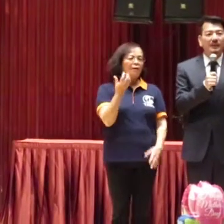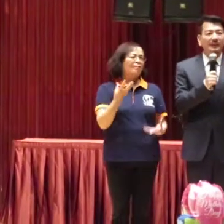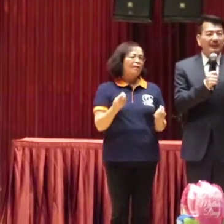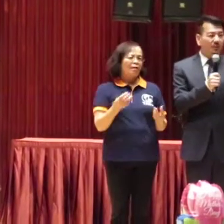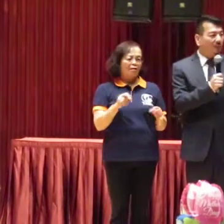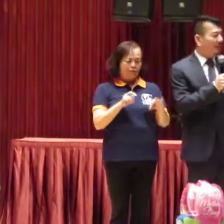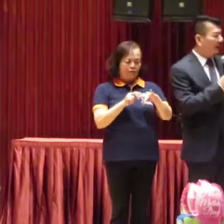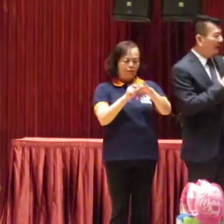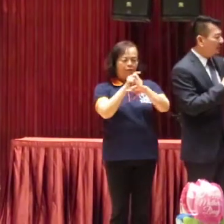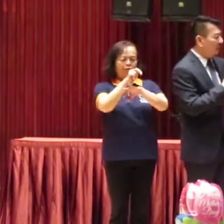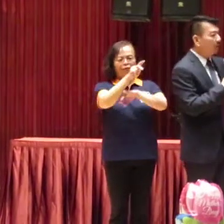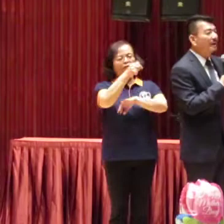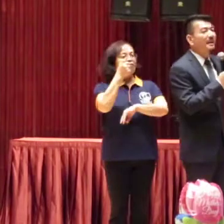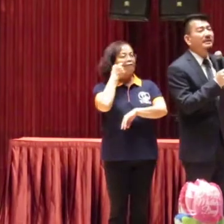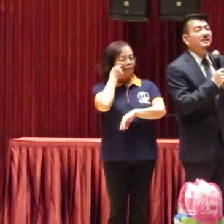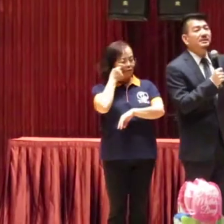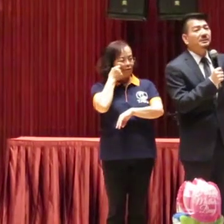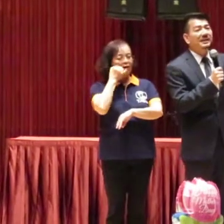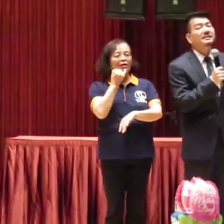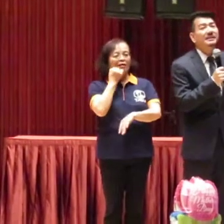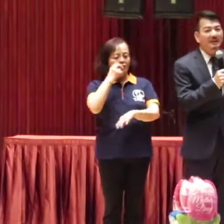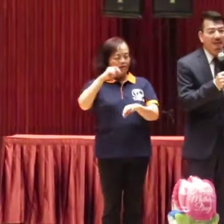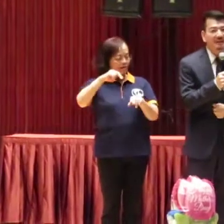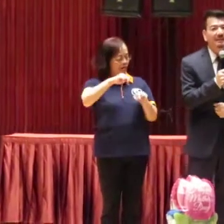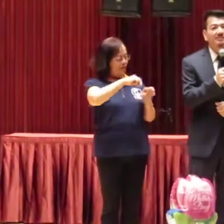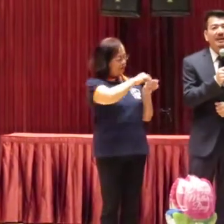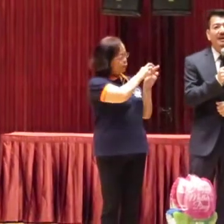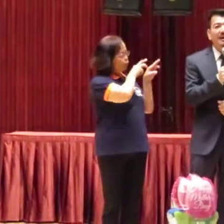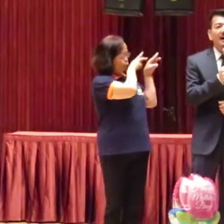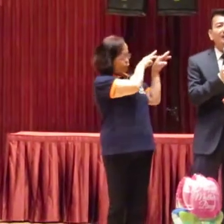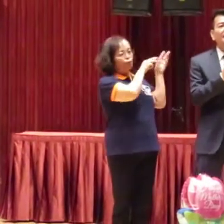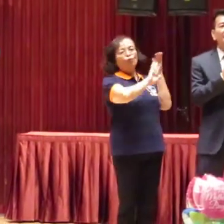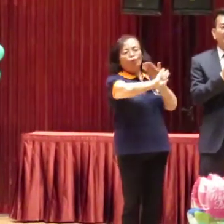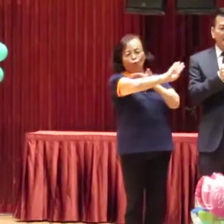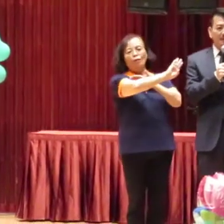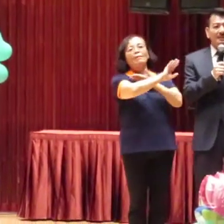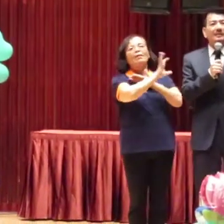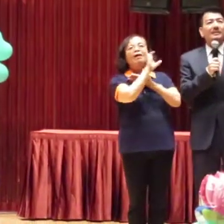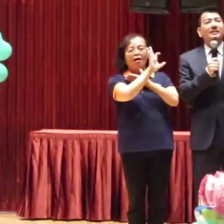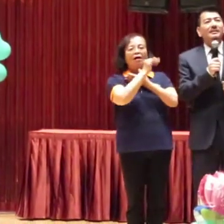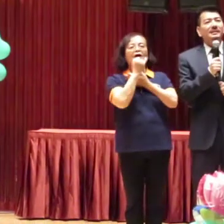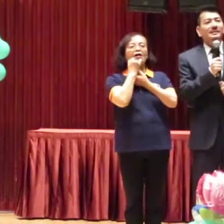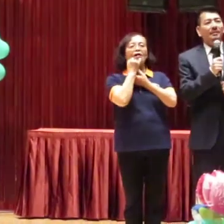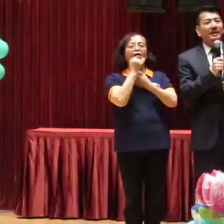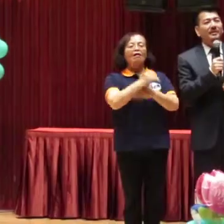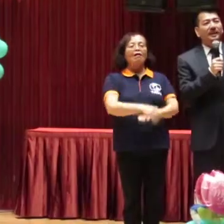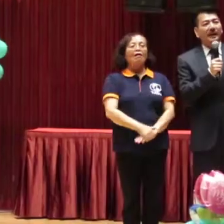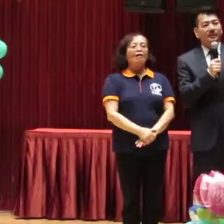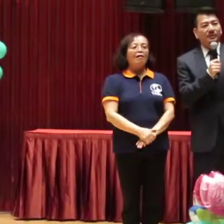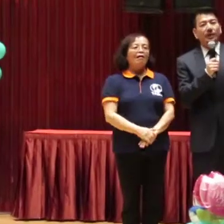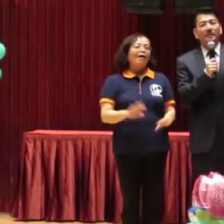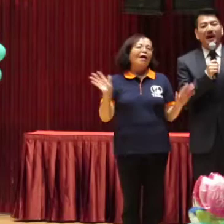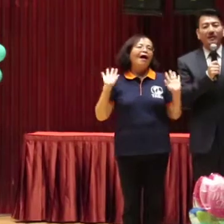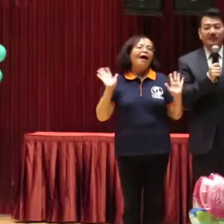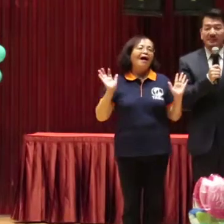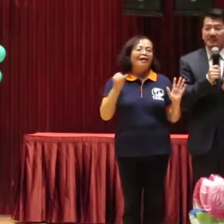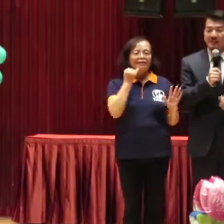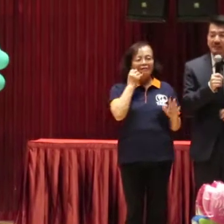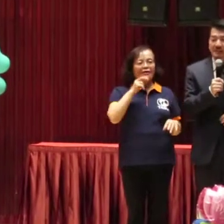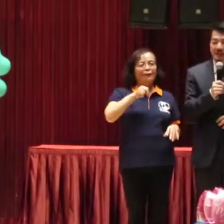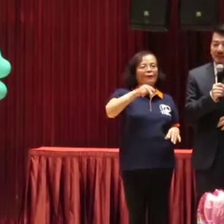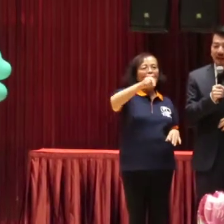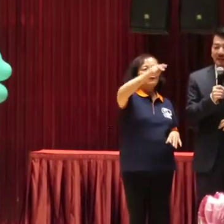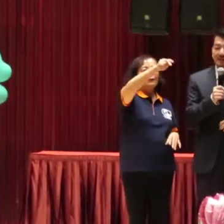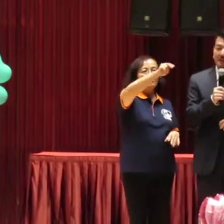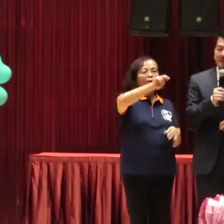背楼梯，那我们就可以走到外面的洗手间，这样也比较方便。然后呢？小朋友就可以走到后面啊，尤其